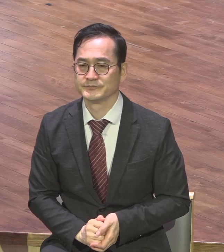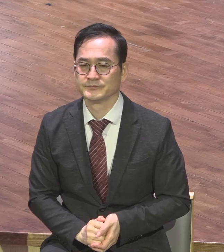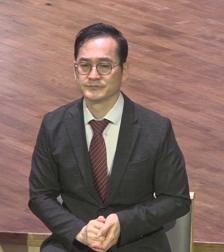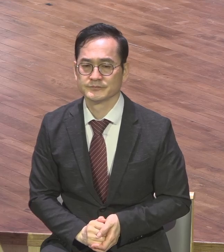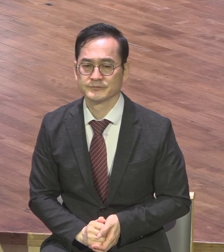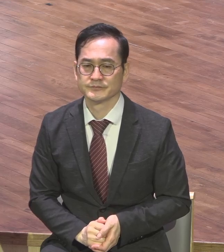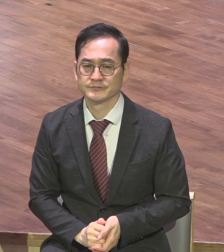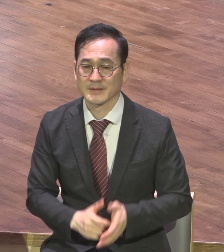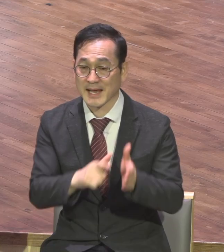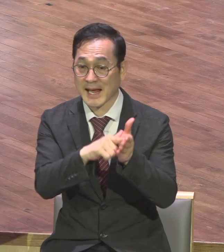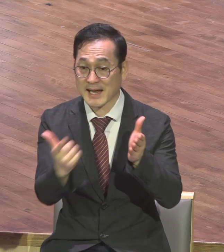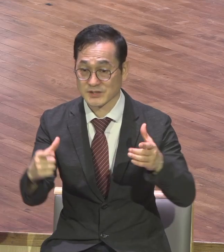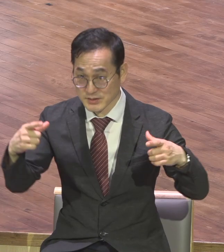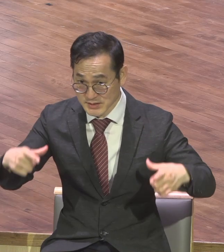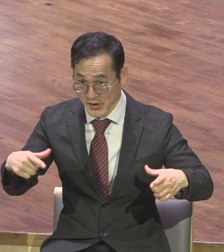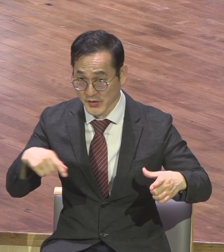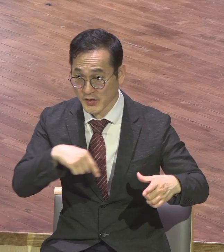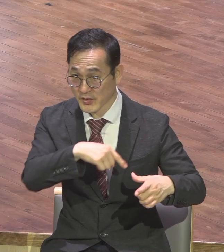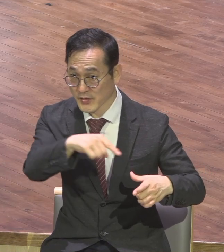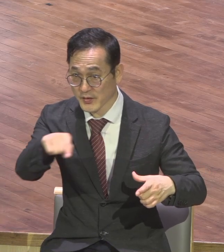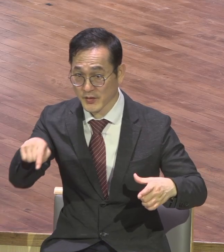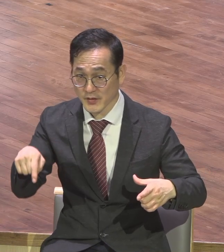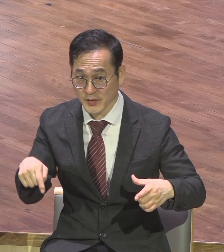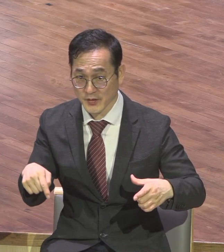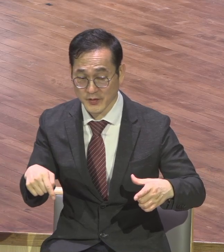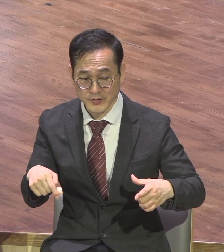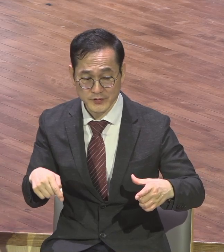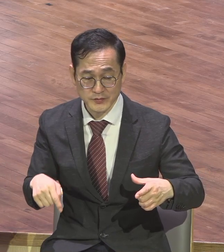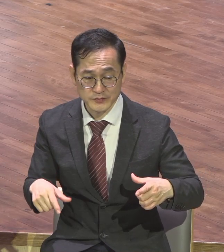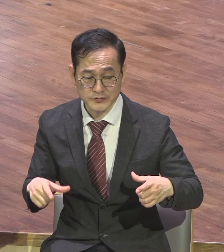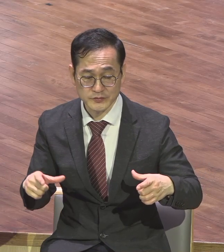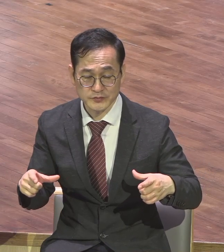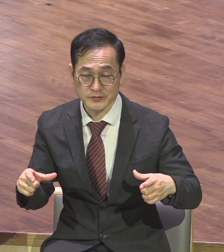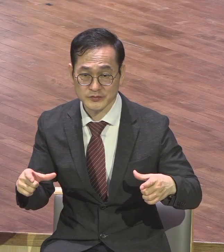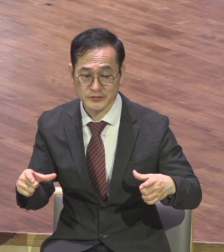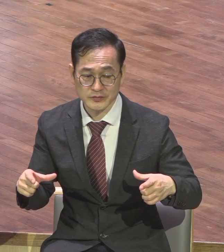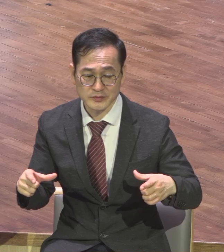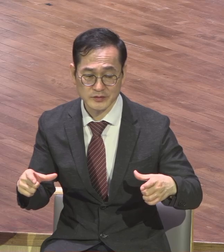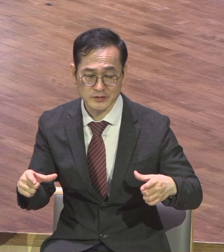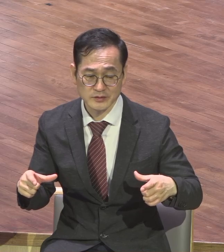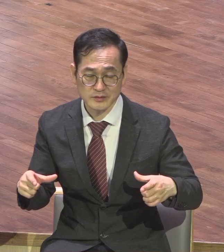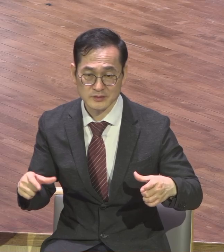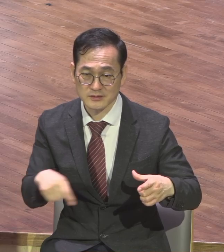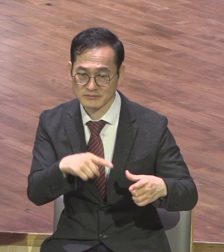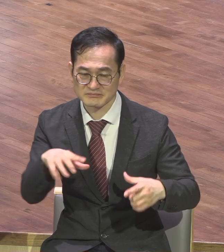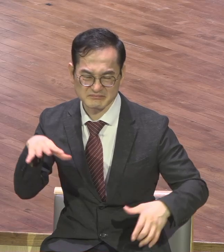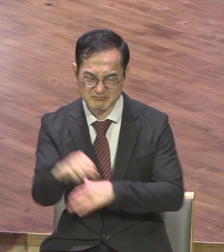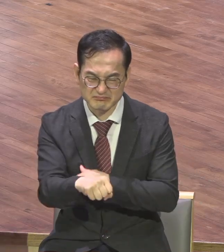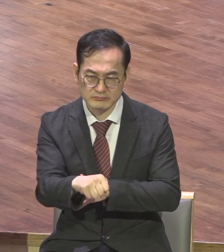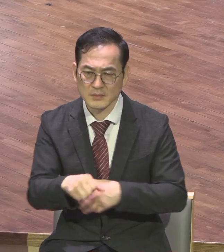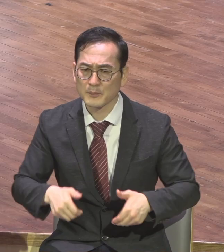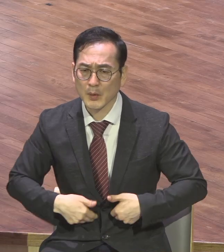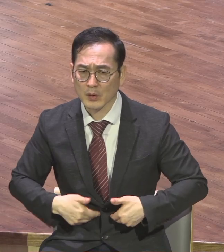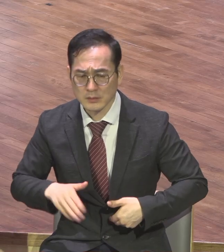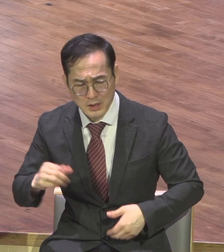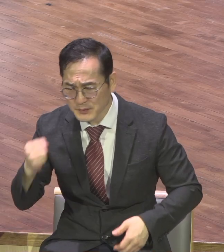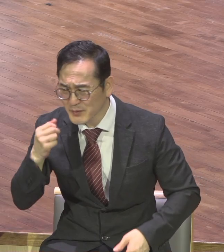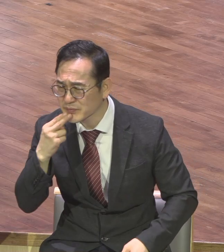이 강석을 위해서 세상 속된 말로 강석으로 들었다 놨다 해야 되는데 그 힘 없어요.